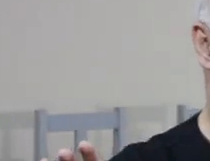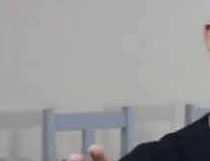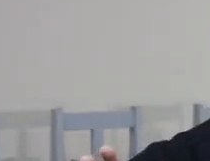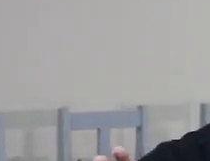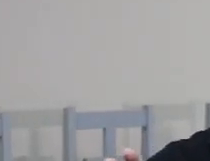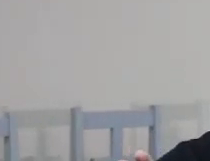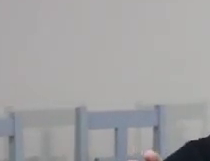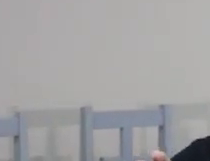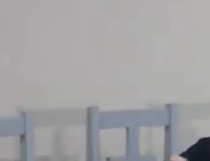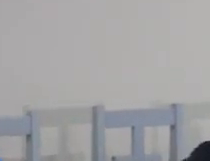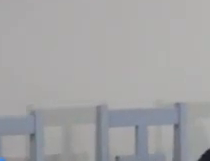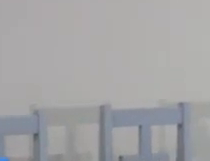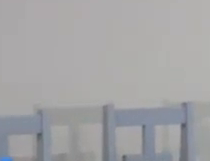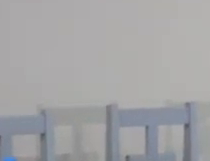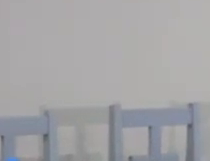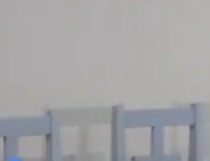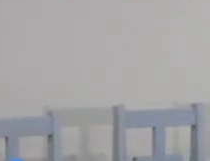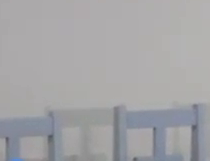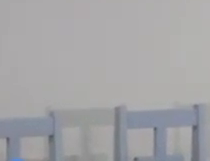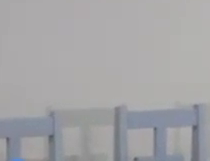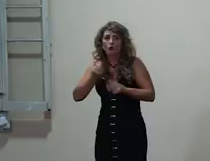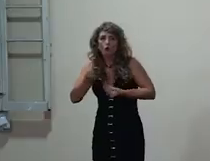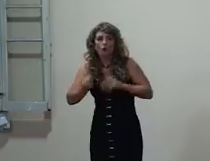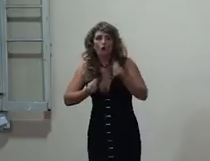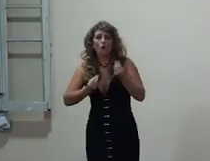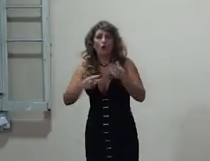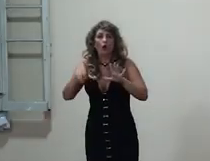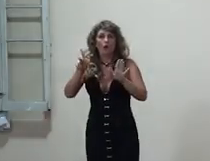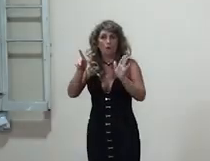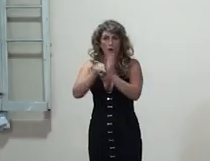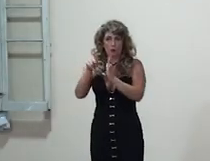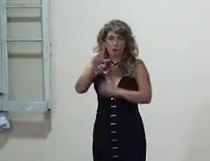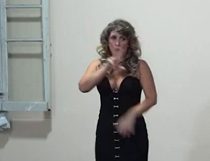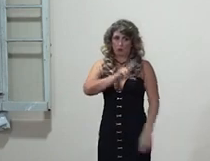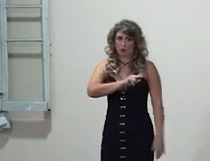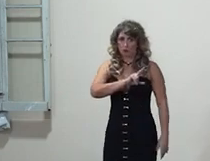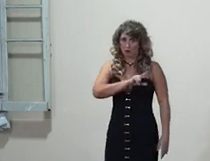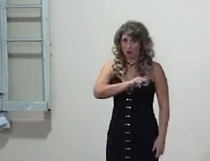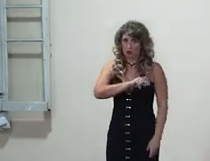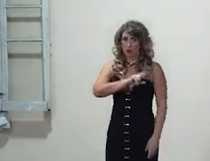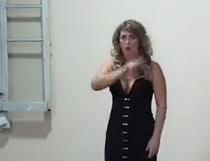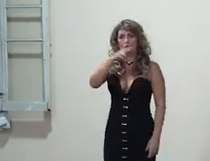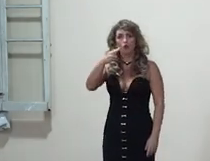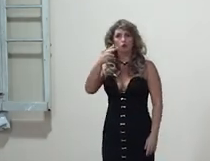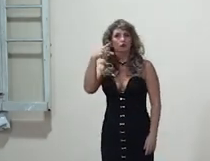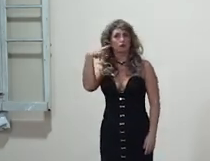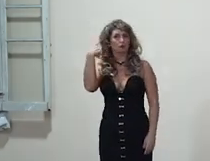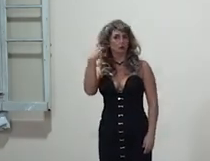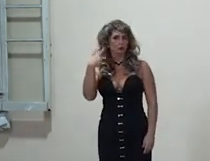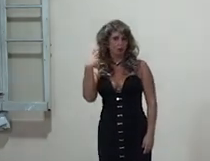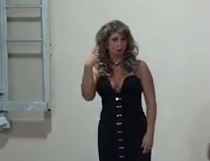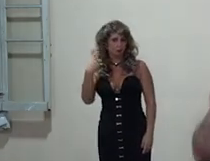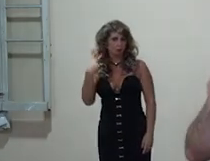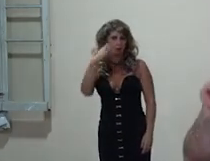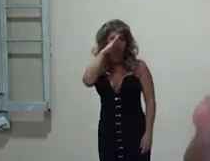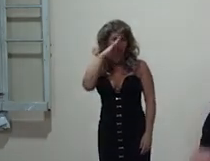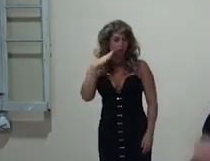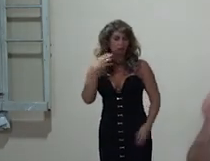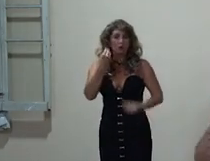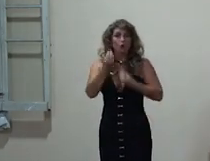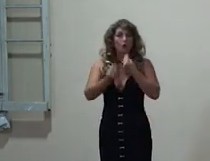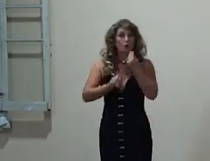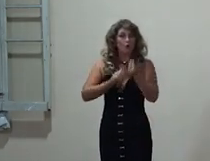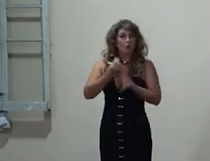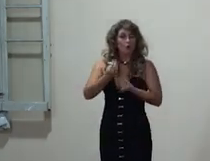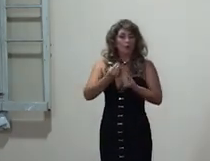imóveis. Esses imóveis são particulares ou são públicos? E na mão